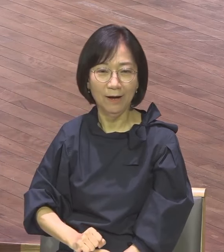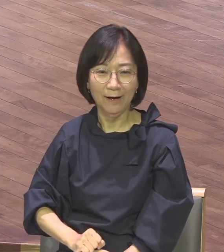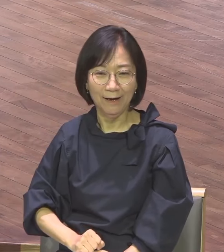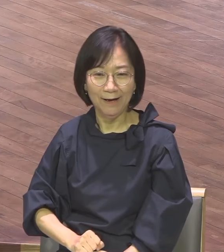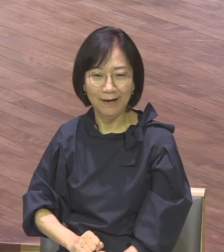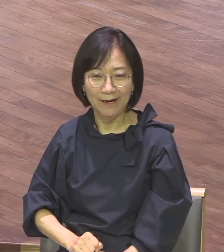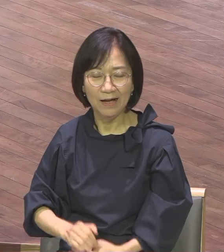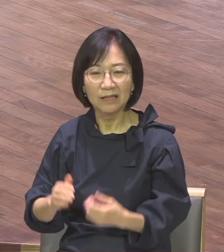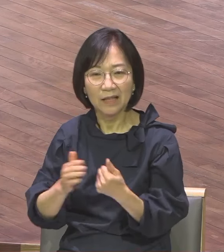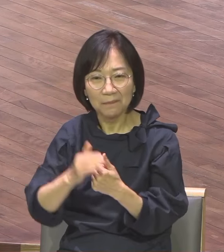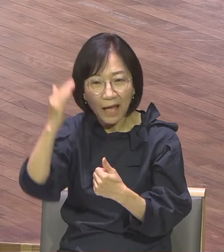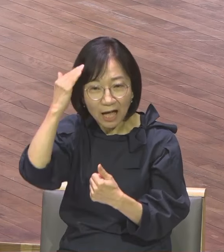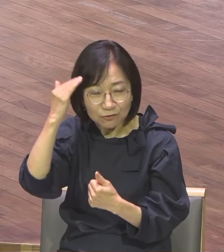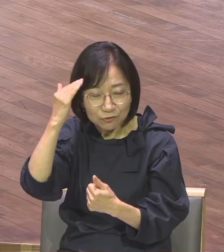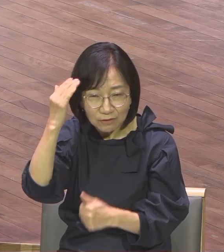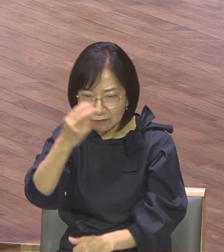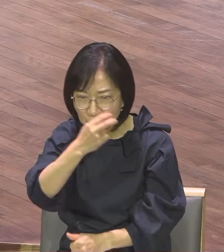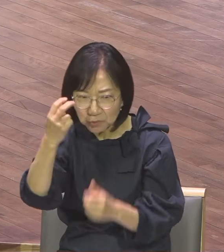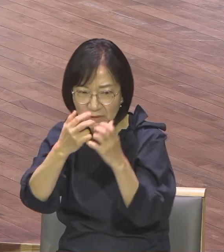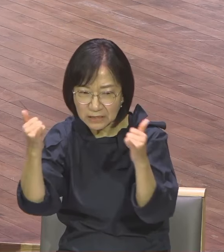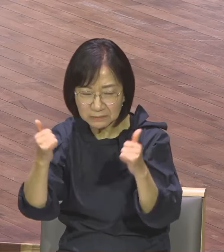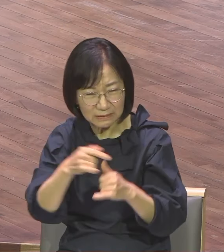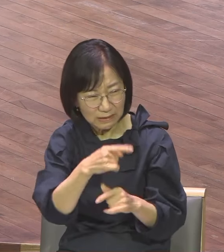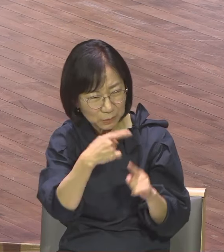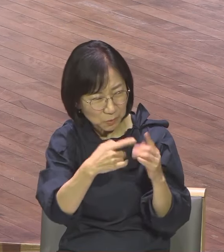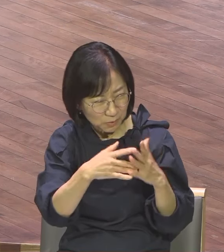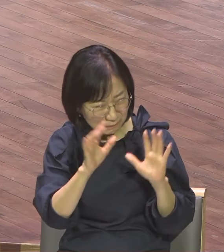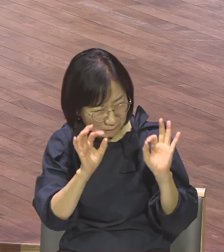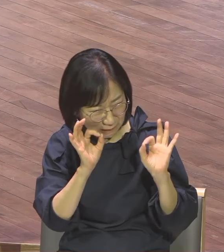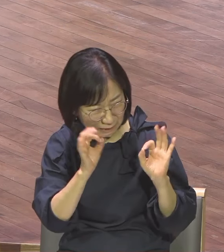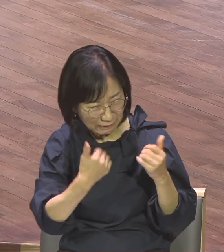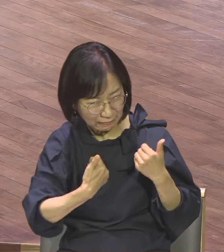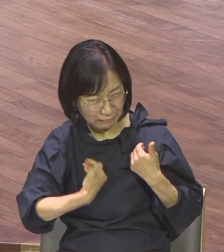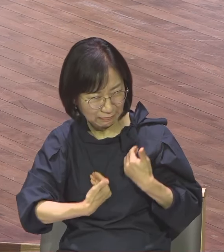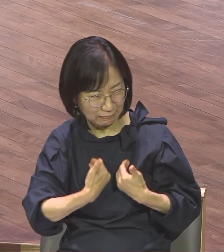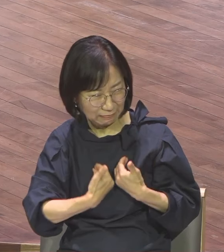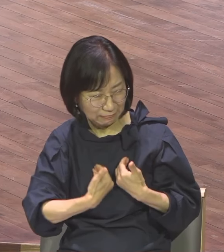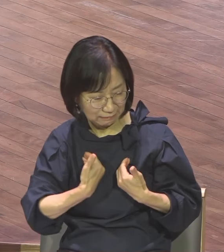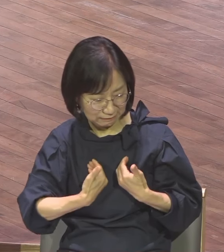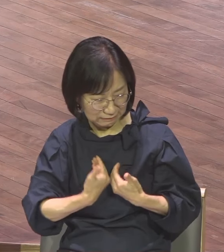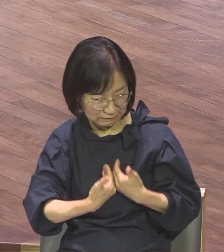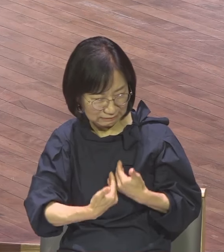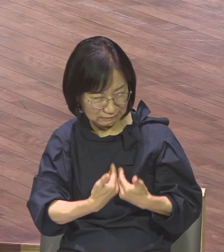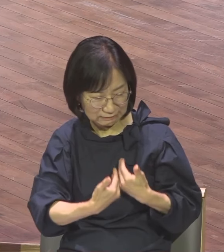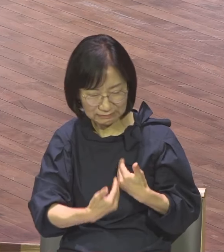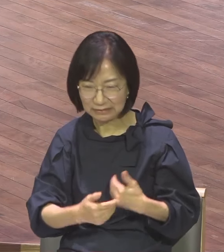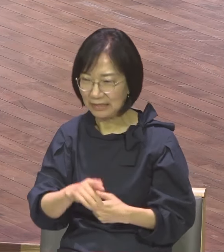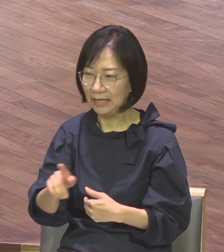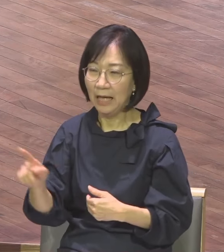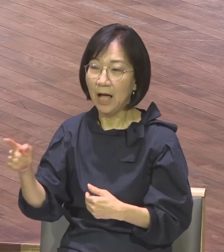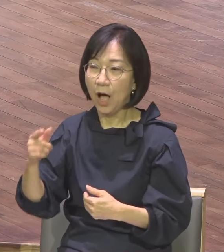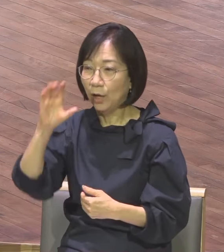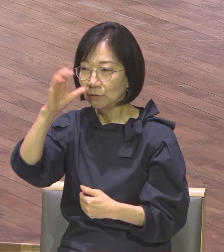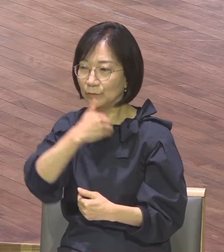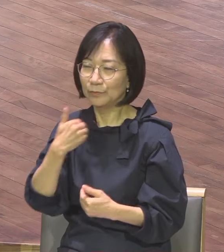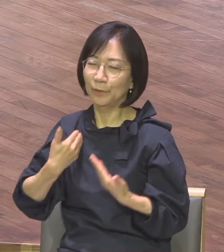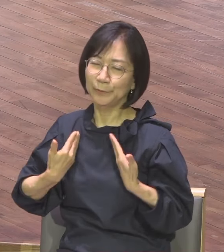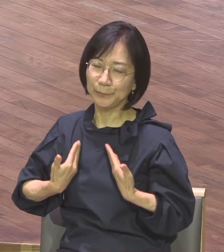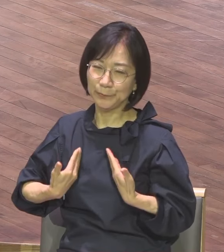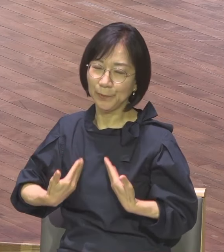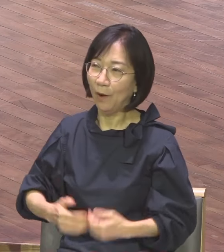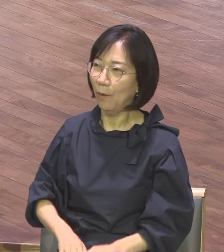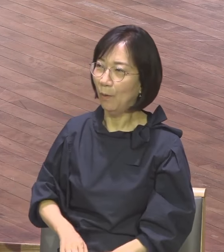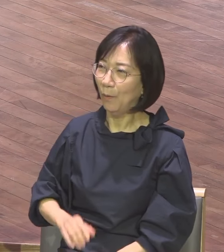더 천주교 거마에 갑니다. 천주교 정서가 너무 좋거든. 조용하죠. 뭐 일방적으로 말을 합니까? 그냥 완전히